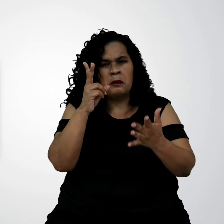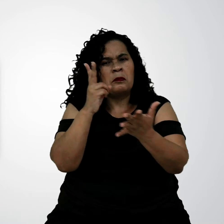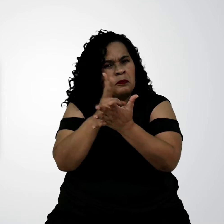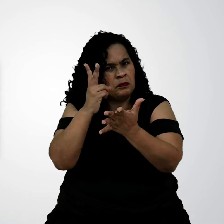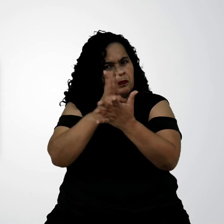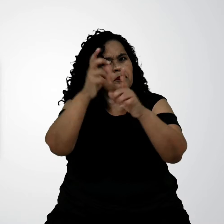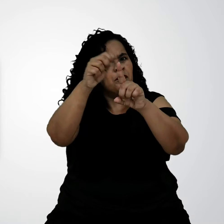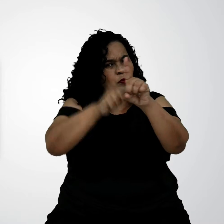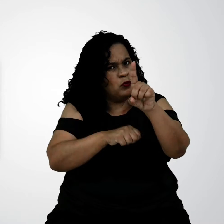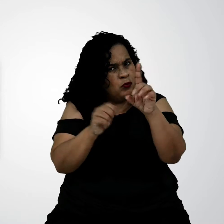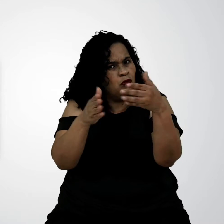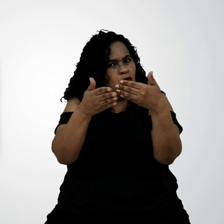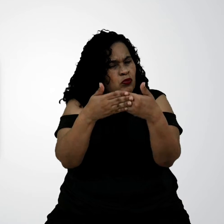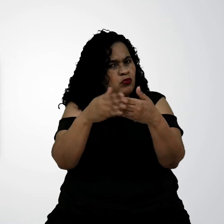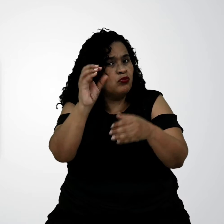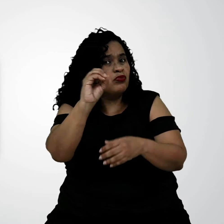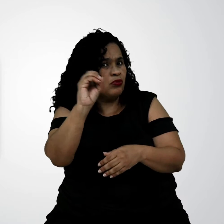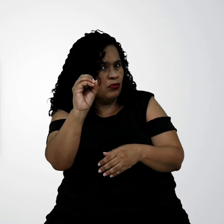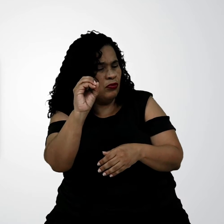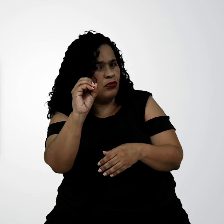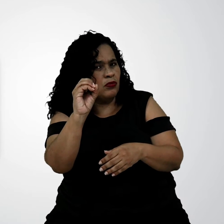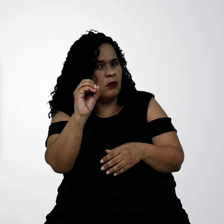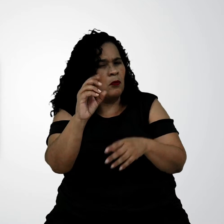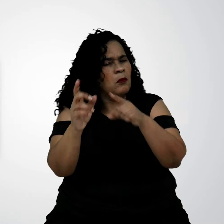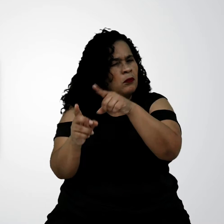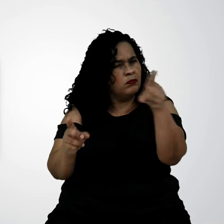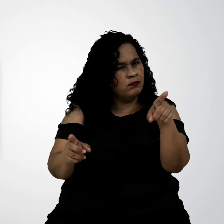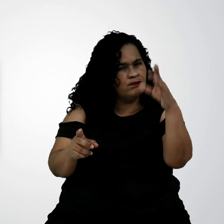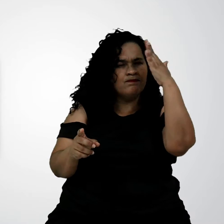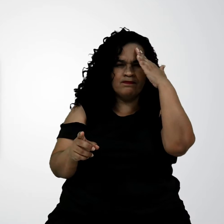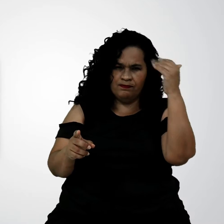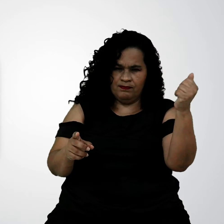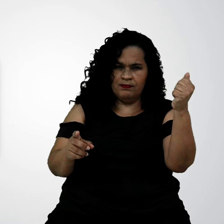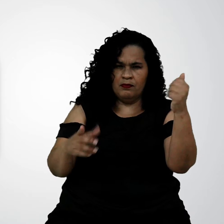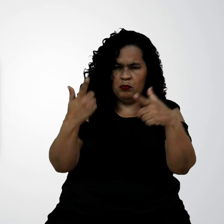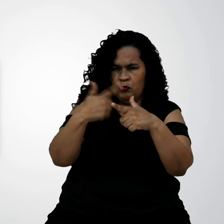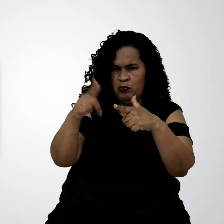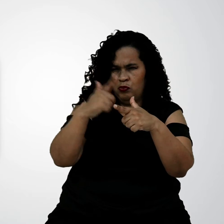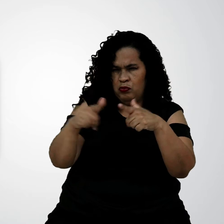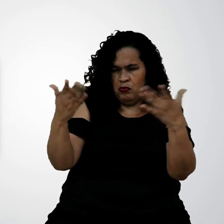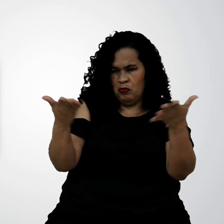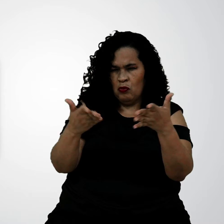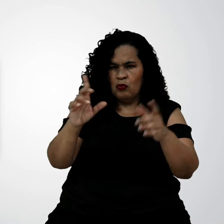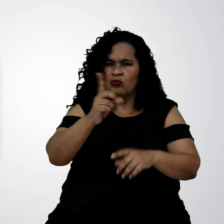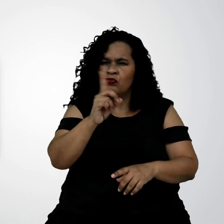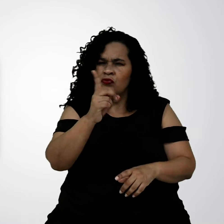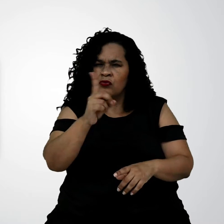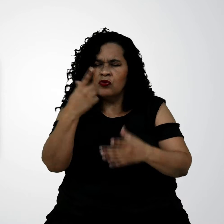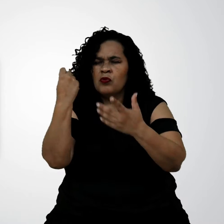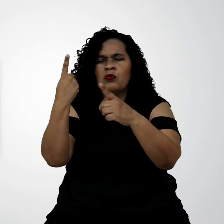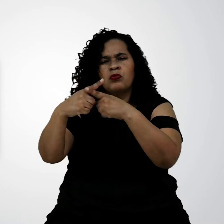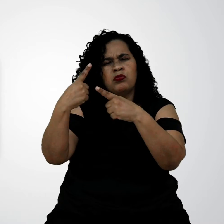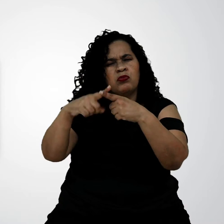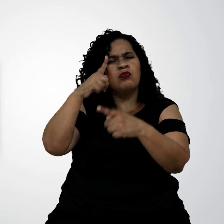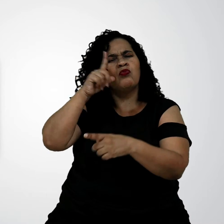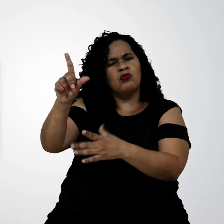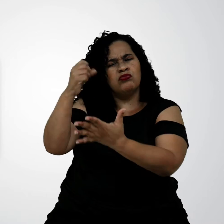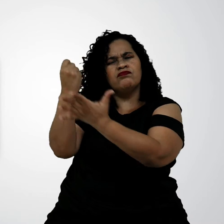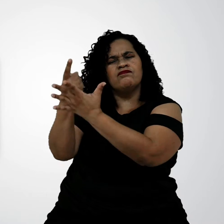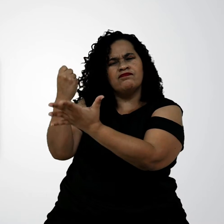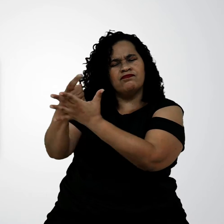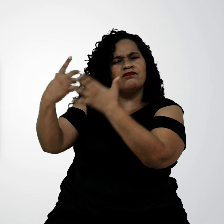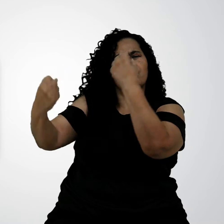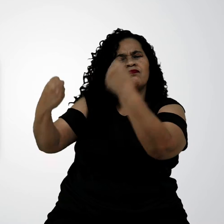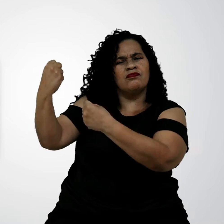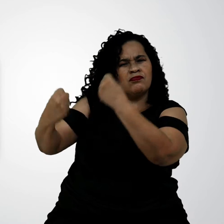para dar entrada. Mas você sabe que não é problema. Hoje você compra um carro com facilidades, não precisa de